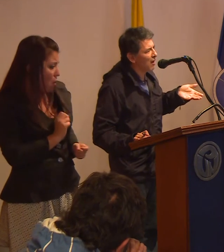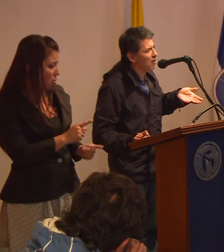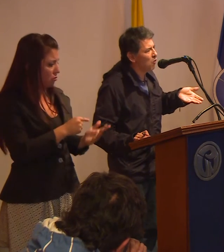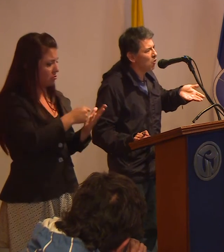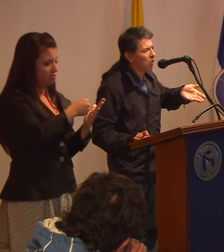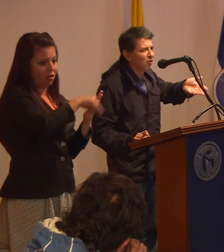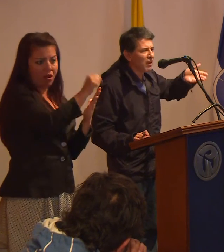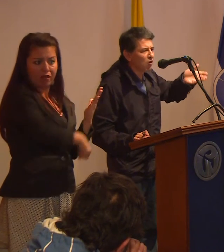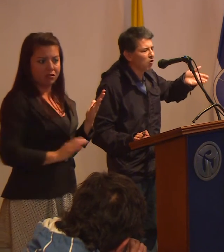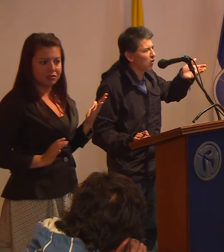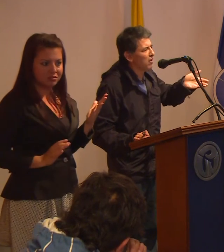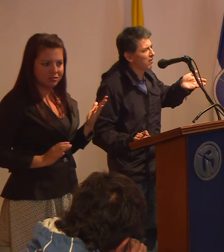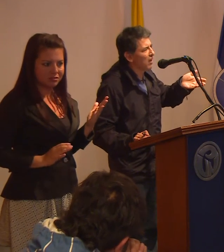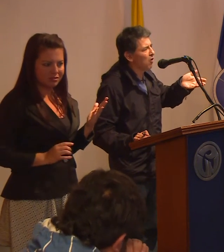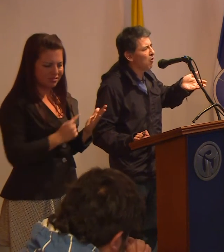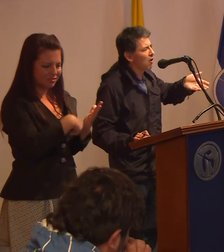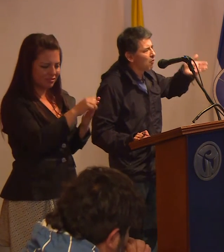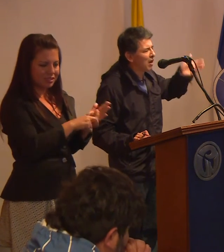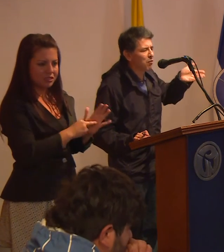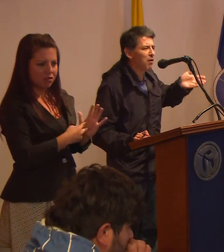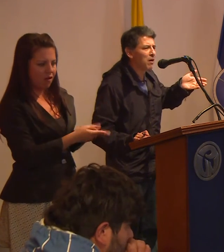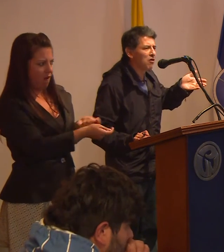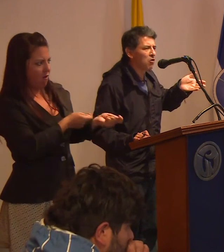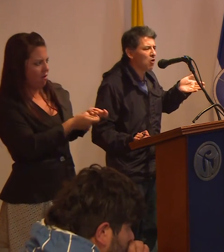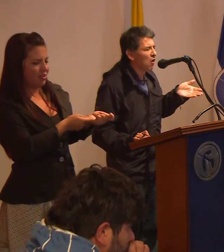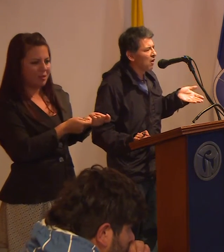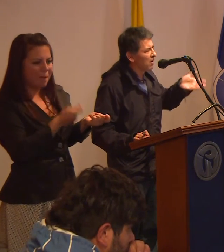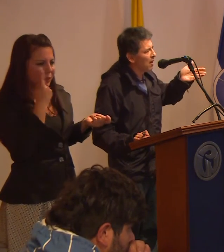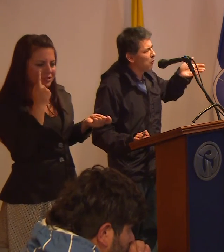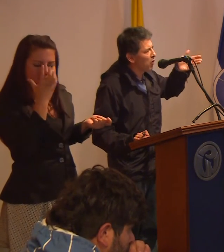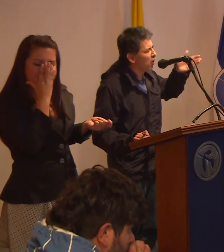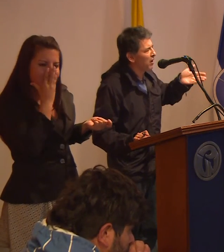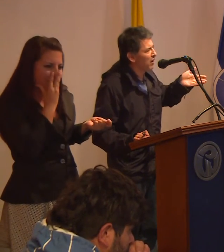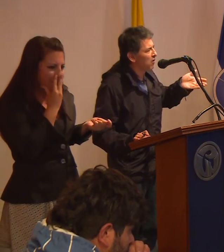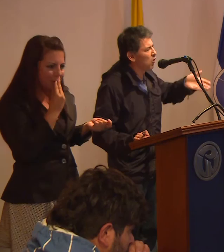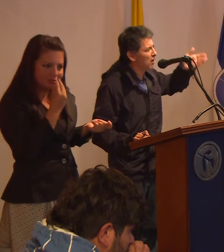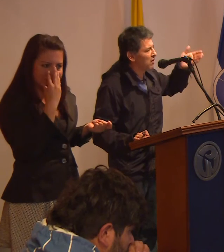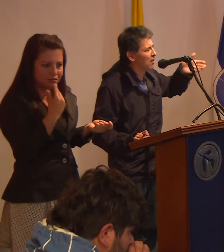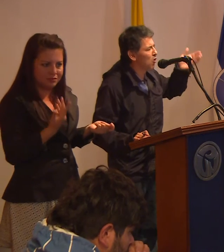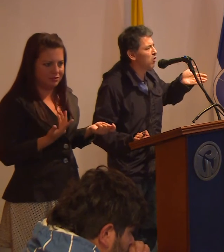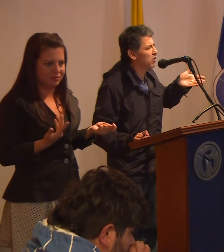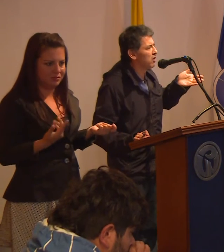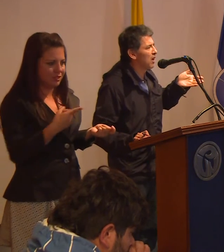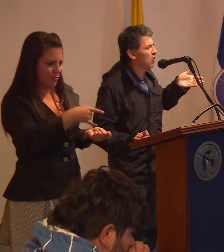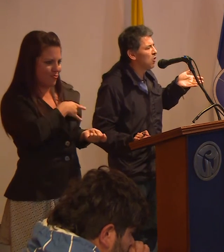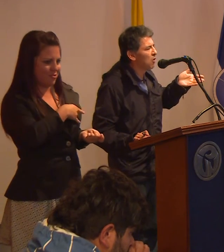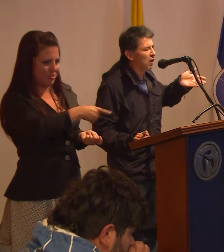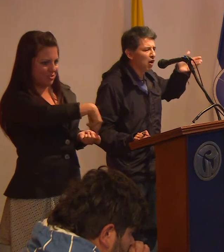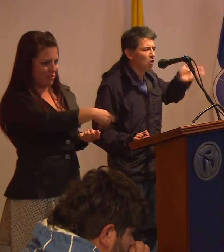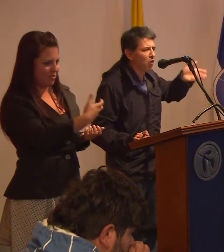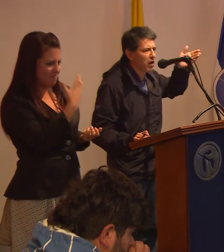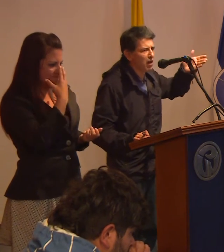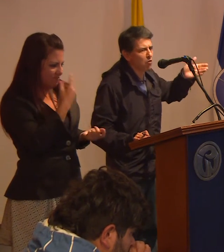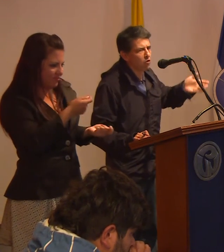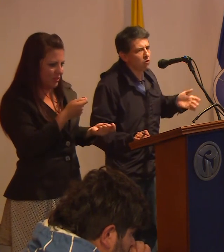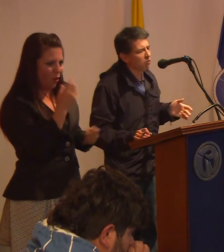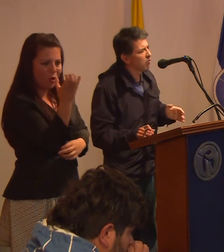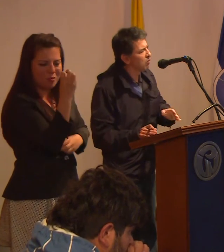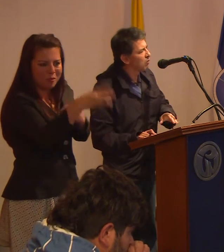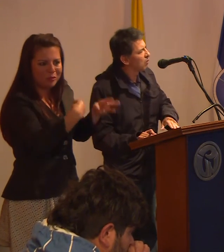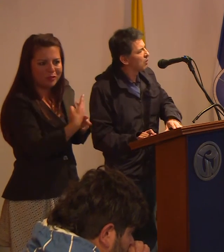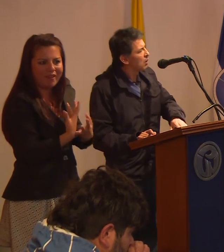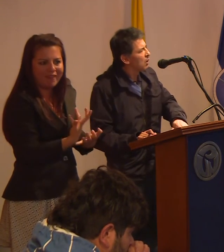el mecanismo de control externo más perverso que se ha podido erigir sobre el sistema universitario en Colombia y en el